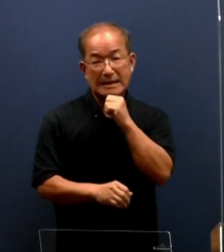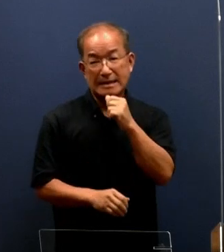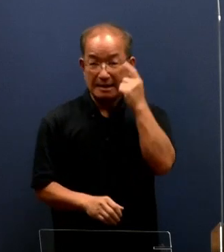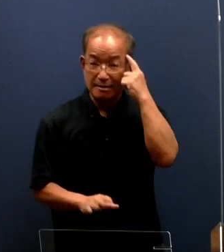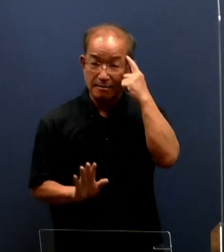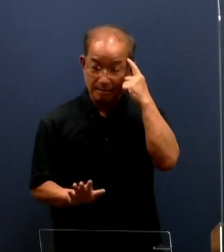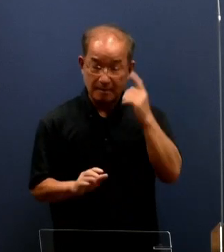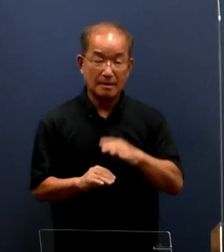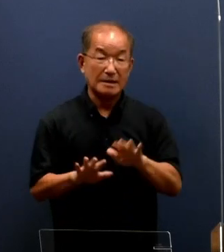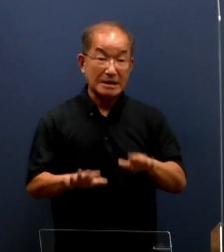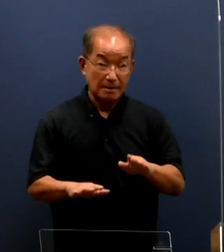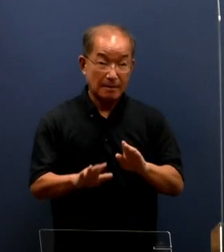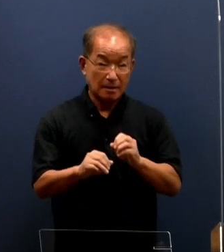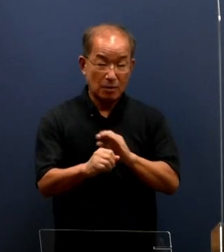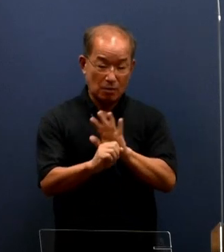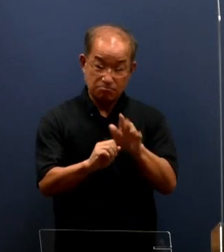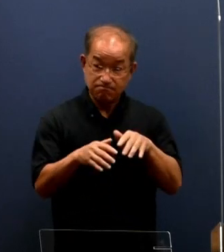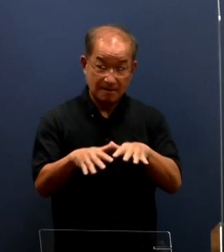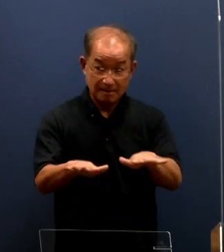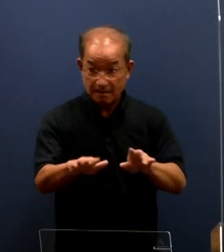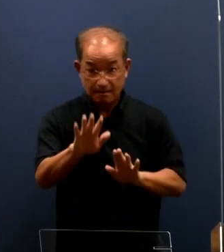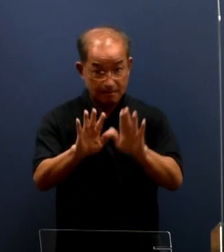非常にその今の感染状況を、